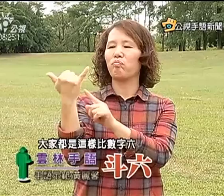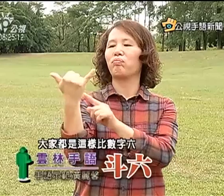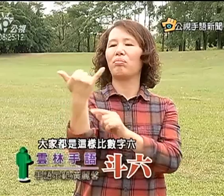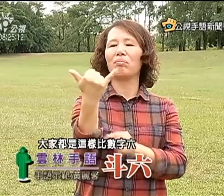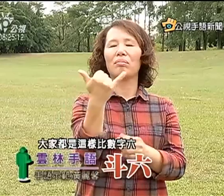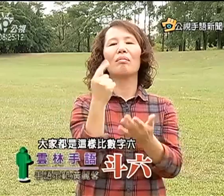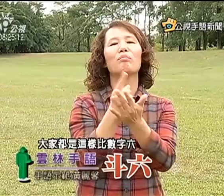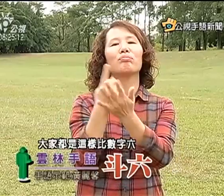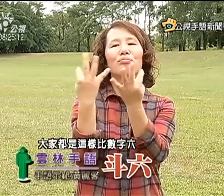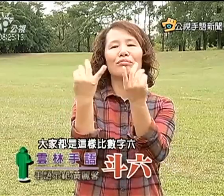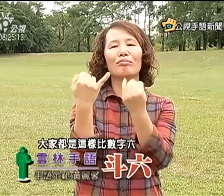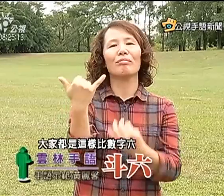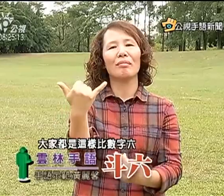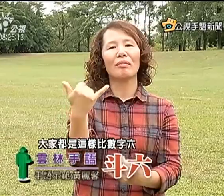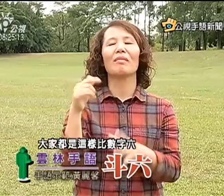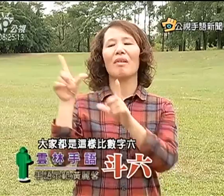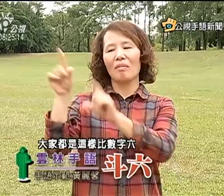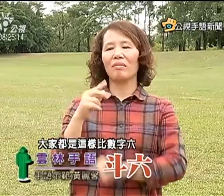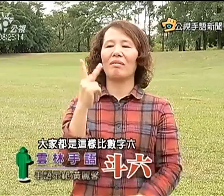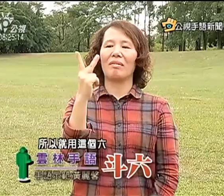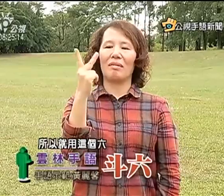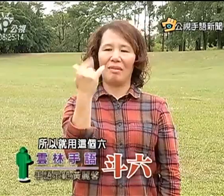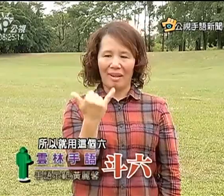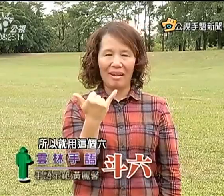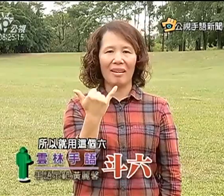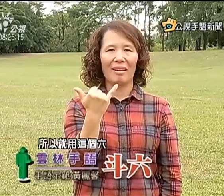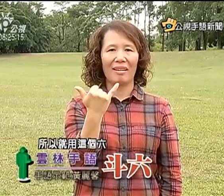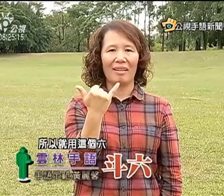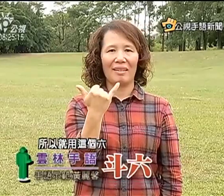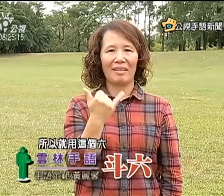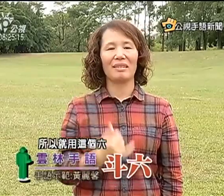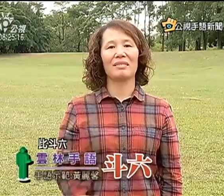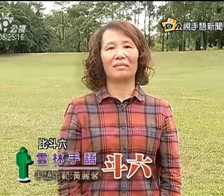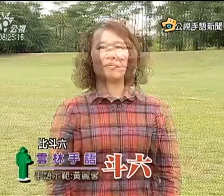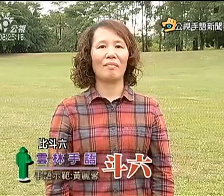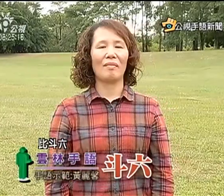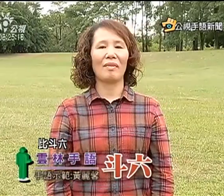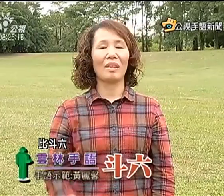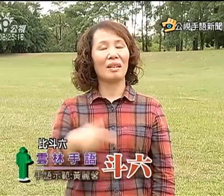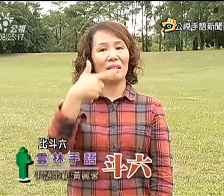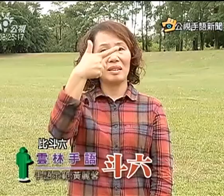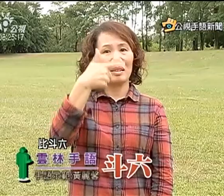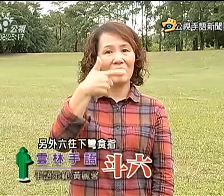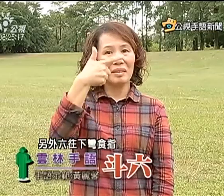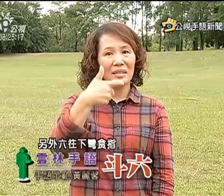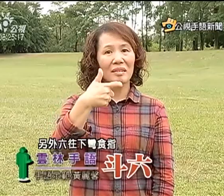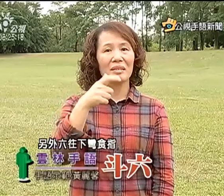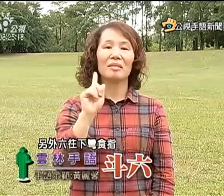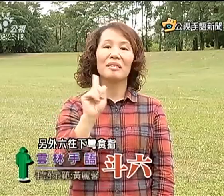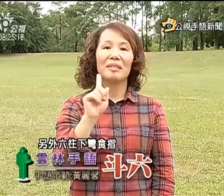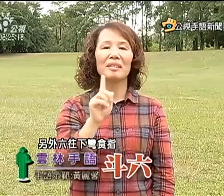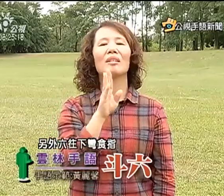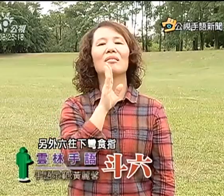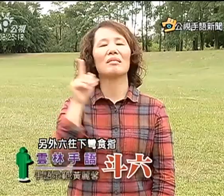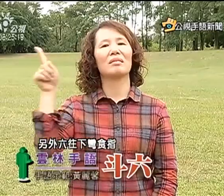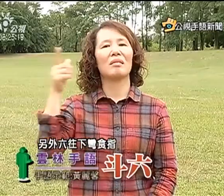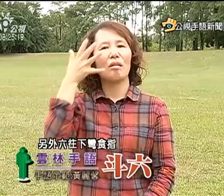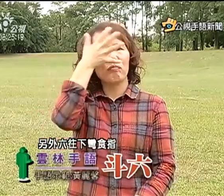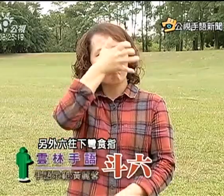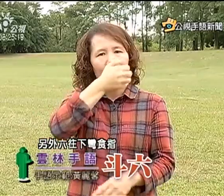家都是这样比数字六，所以就用这个六比斗六。另外，六往下弯食指，